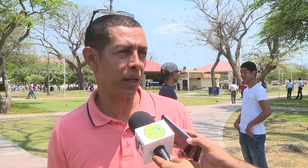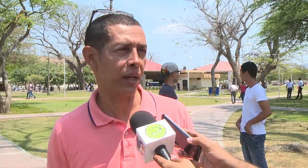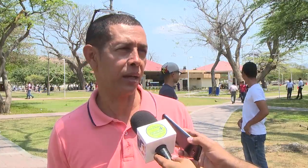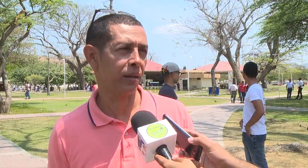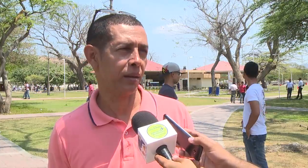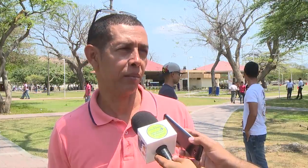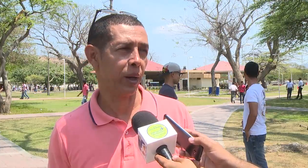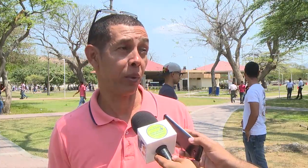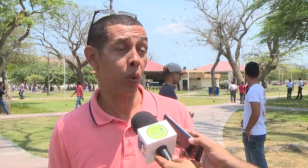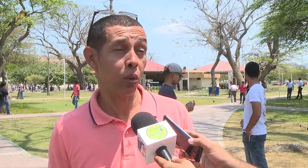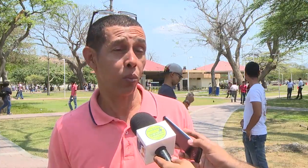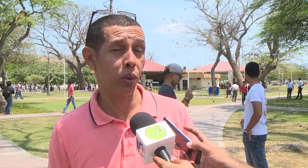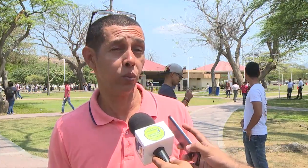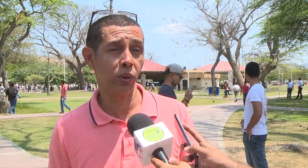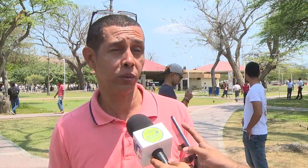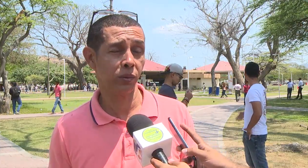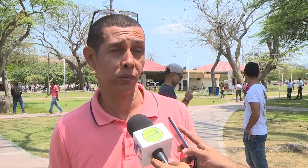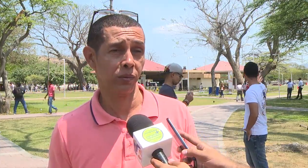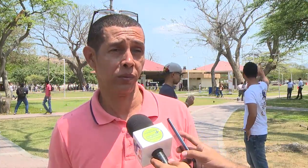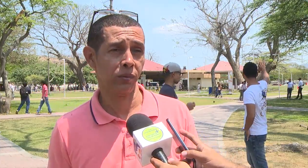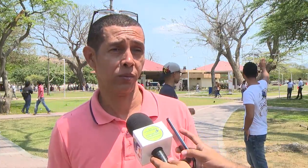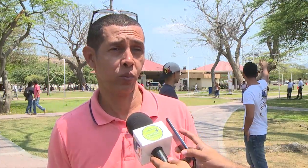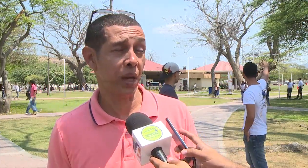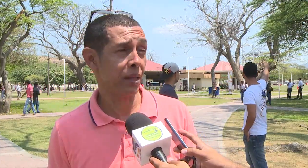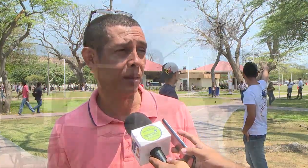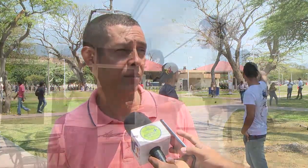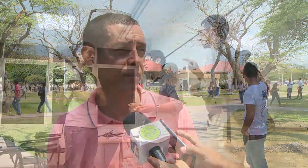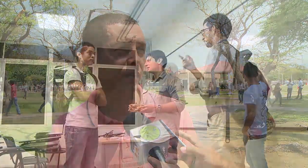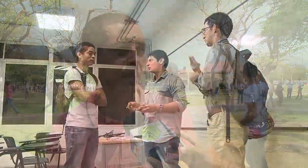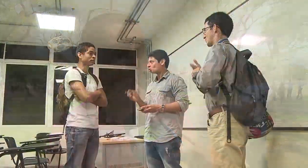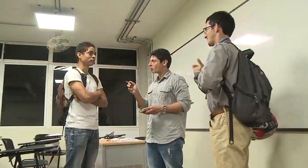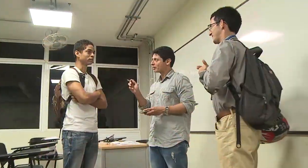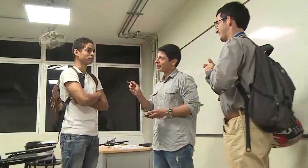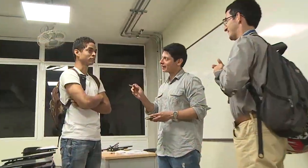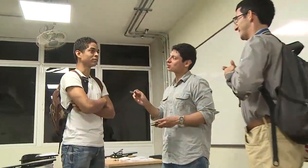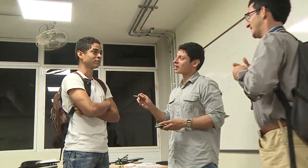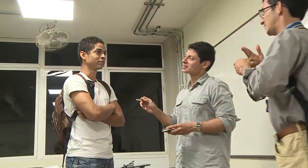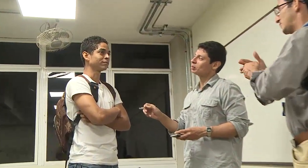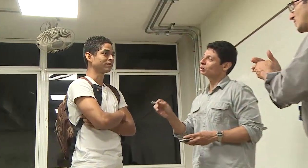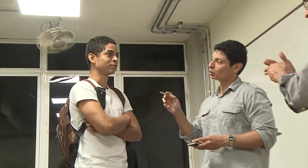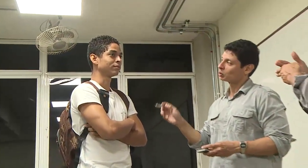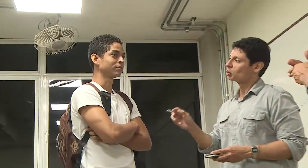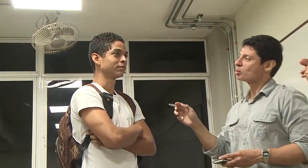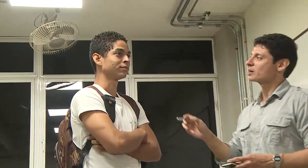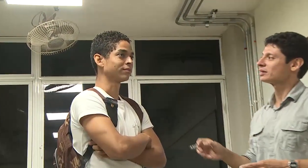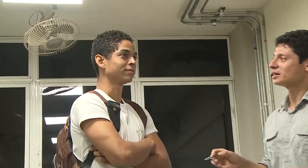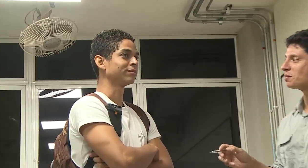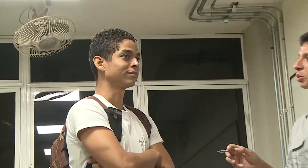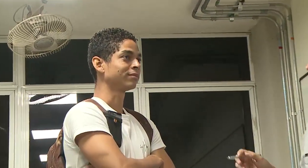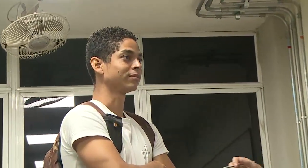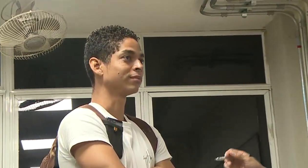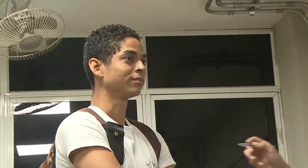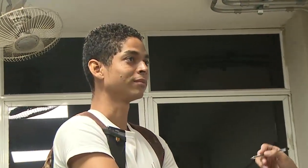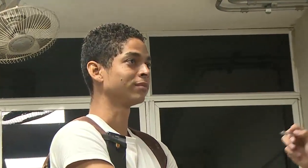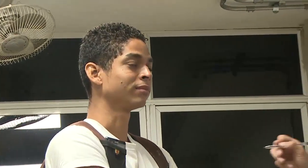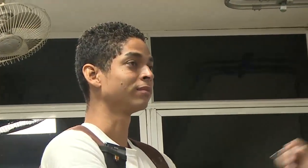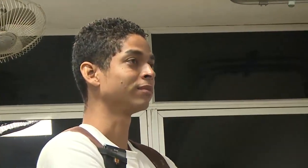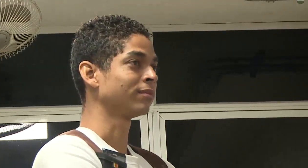quería. Para mí fue algo muy, muy, muy grande. La Universidad del Magdalena, a través de la Dirección de Desarrollo Estudiantil en el marco de